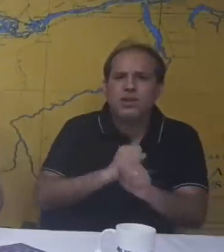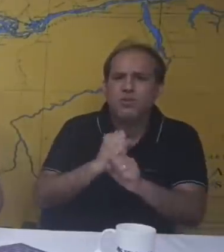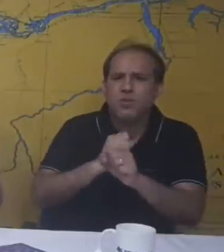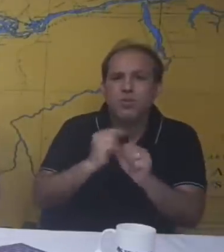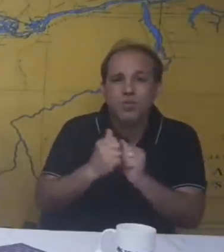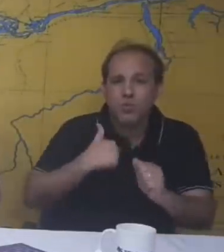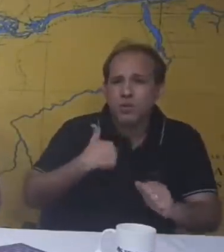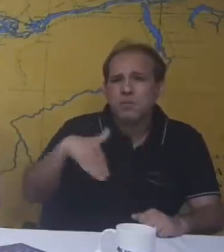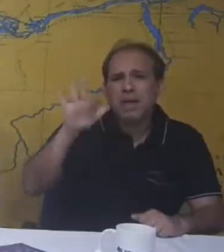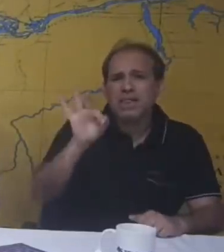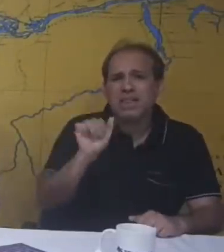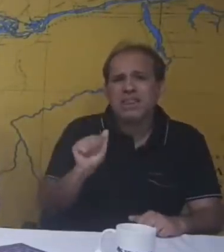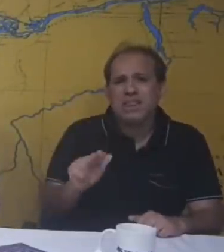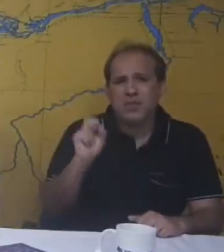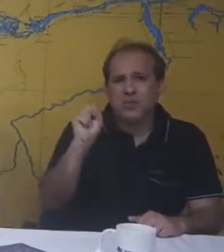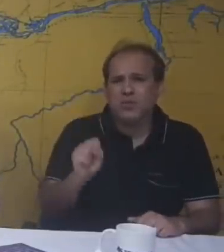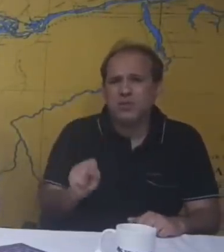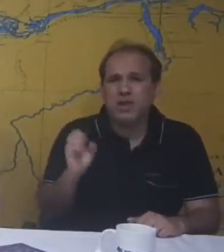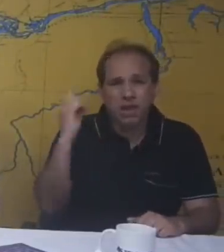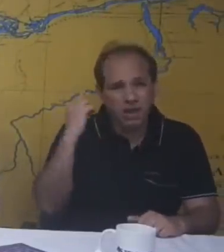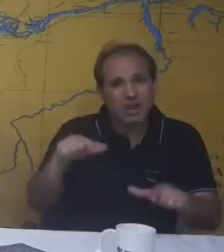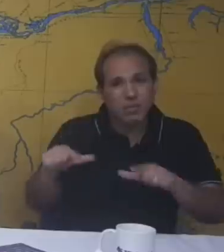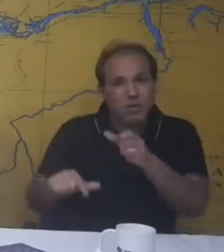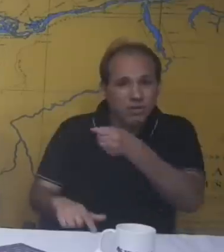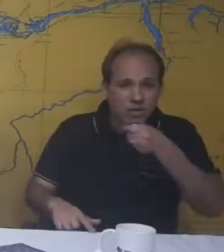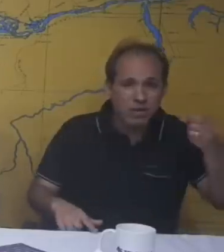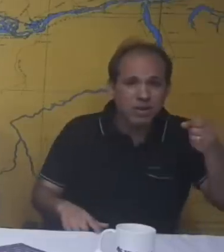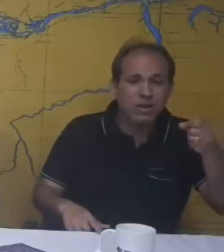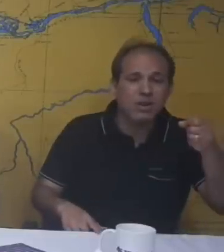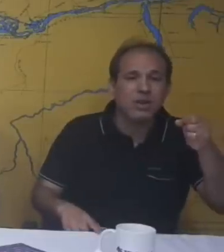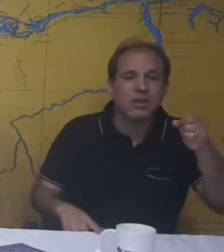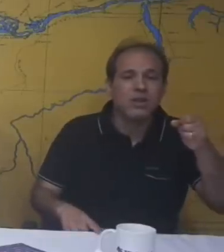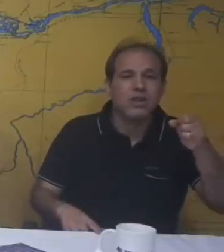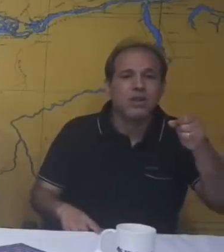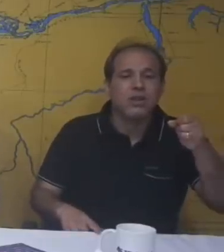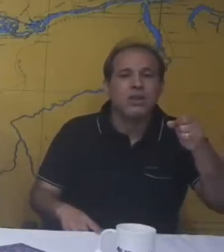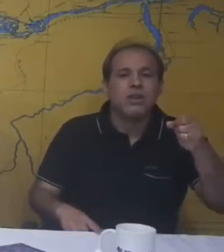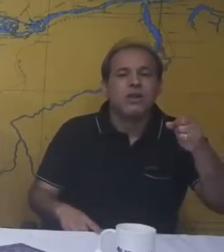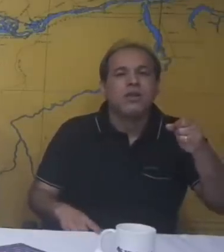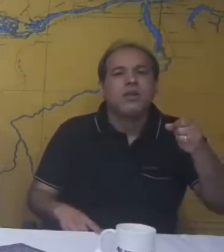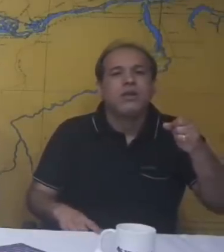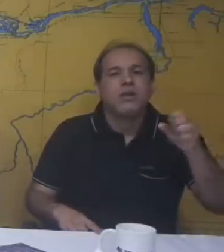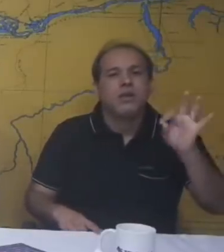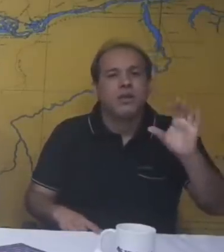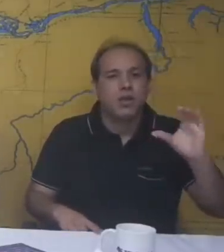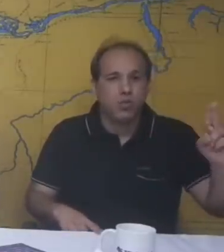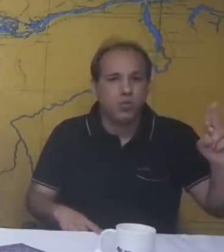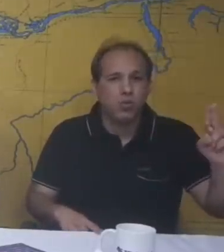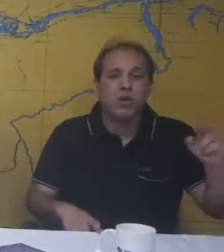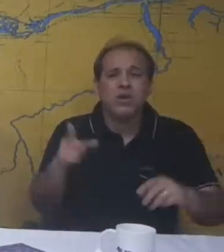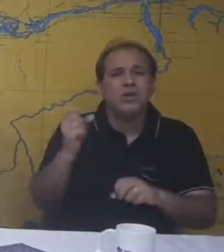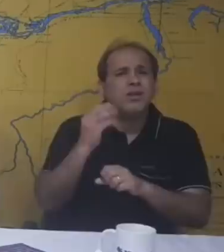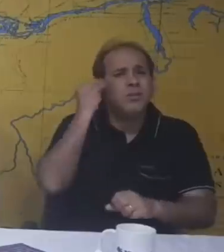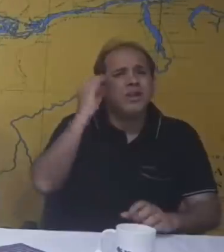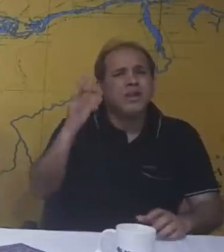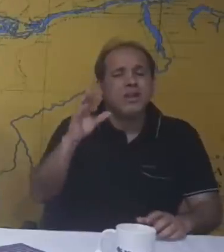anos. Trabalhou, né? Ele vai para o Tribunal de Contas da União. A origem dele, Polícia Militar do Distrito Federal.